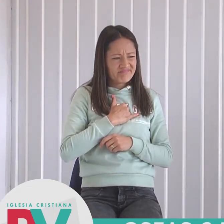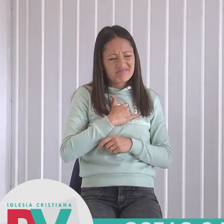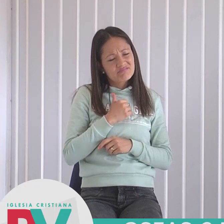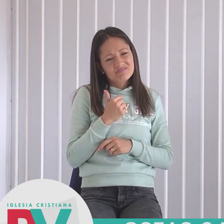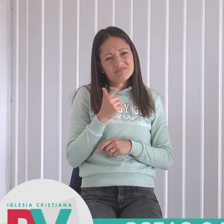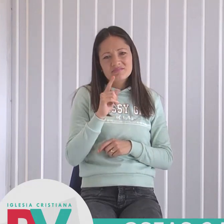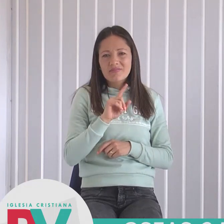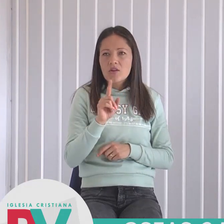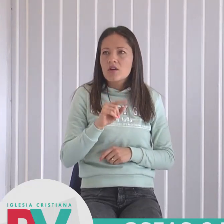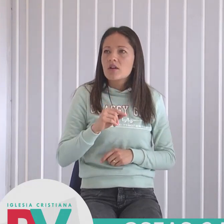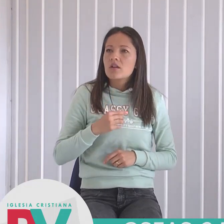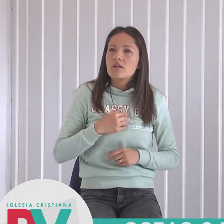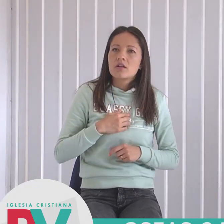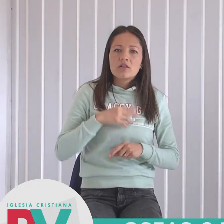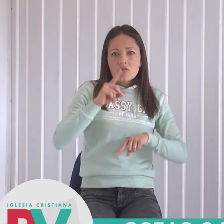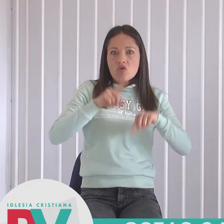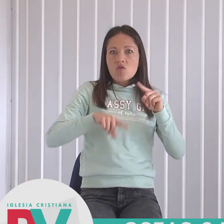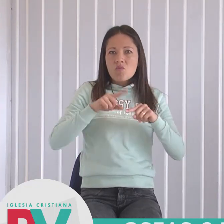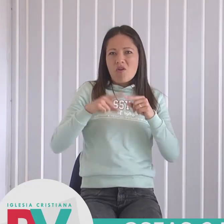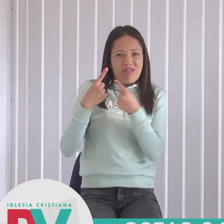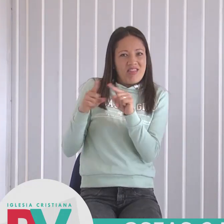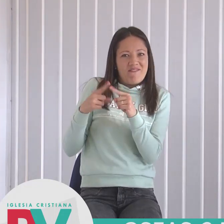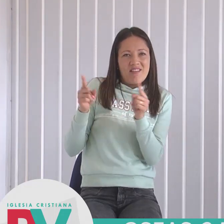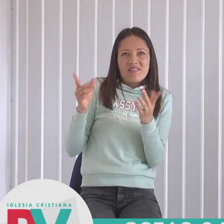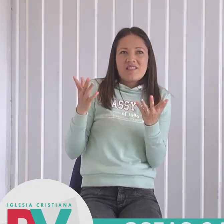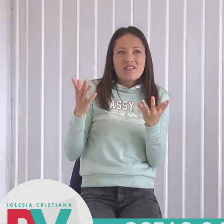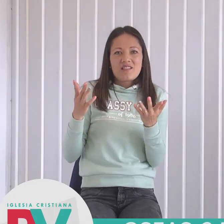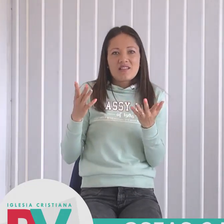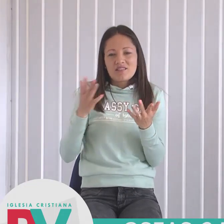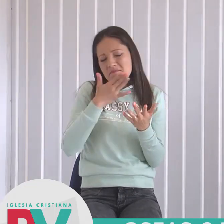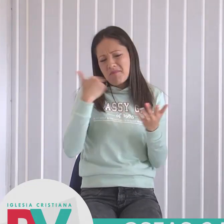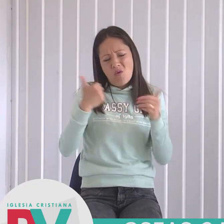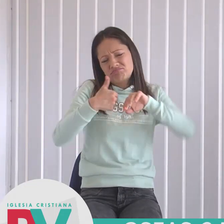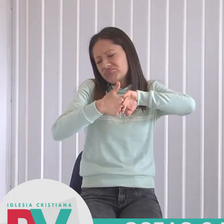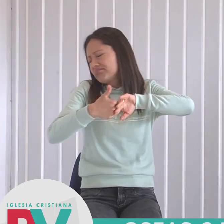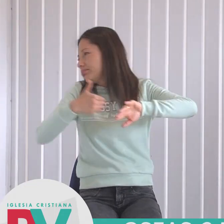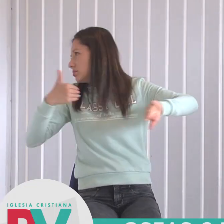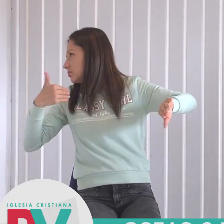yo no puedo obrar de una manera diferente a chao.